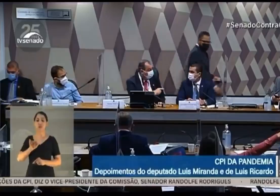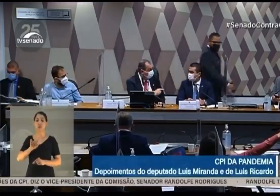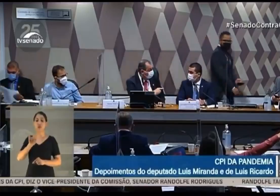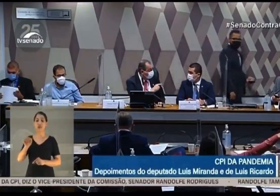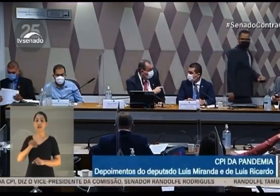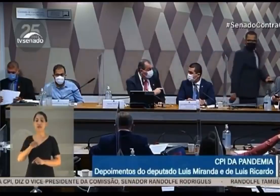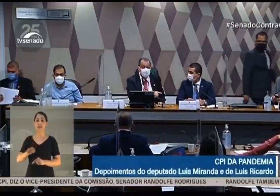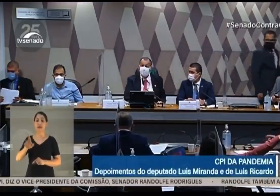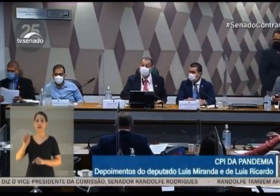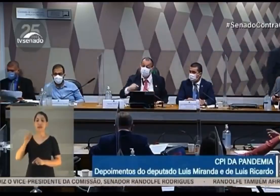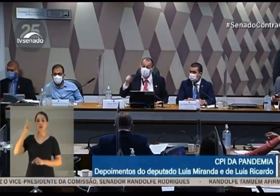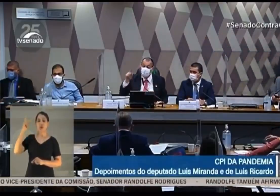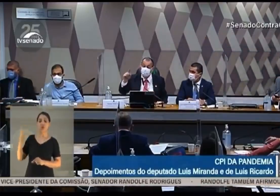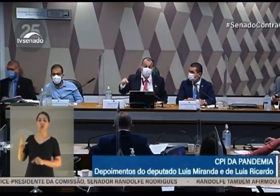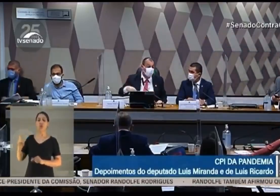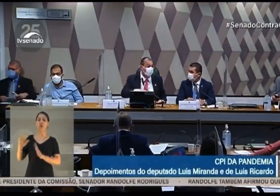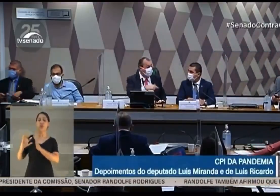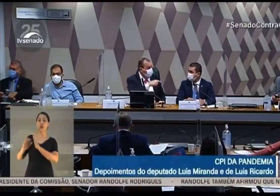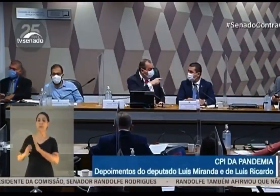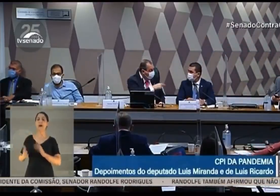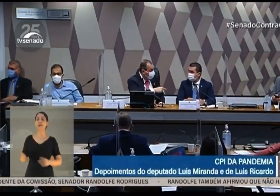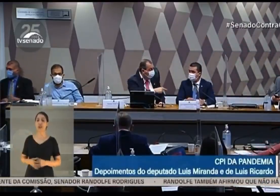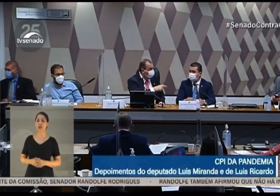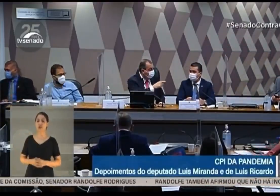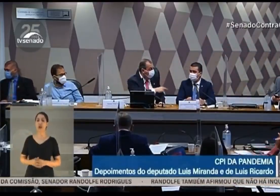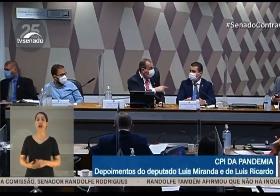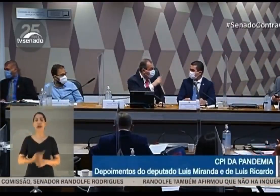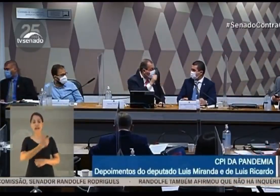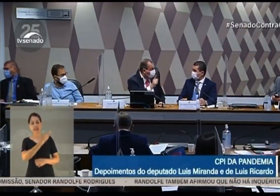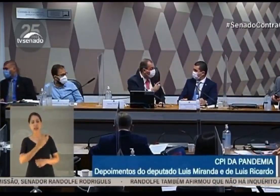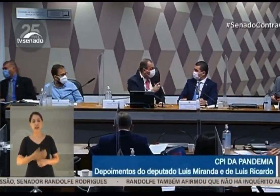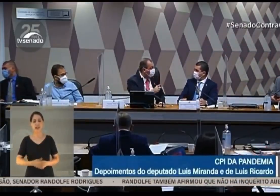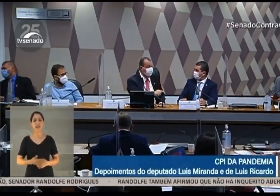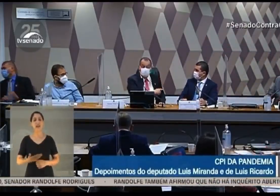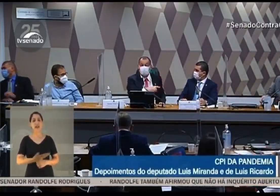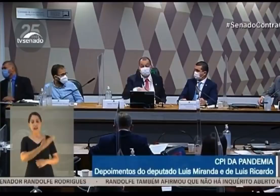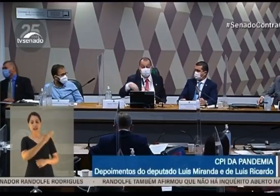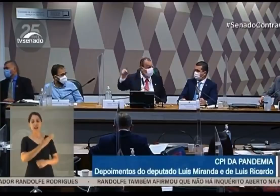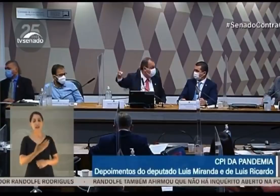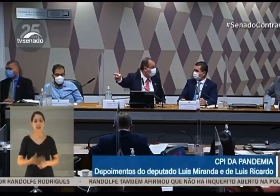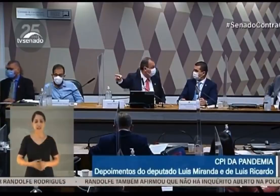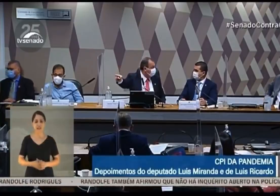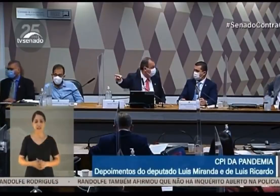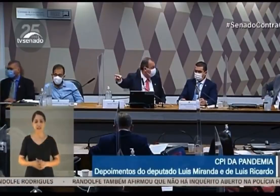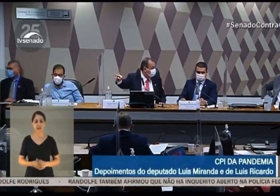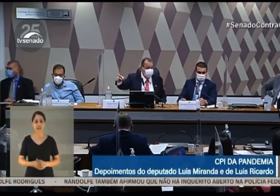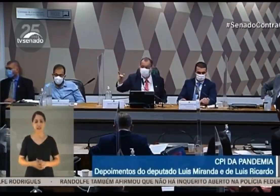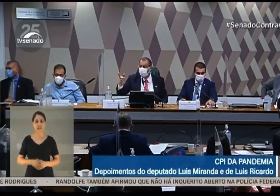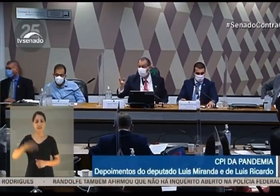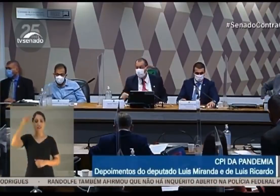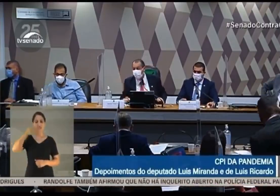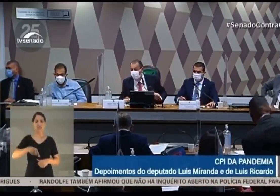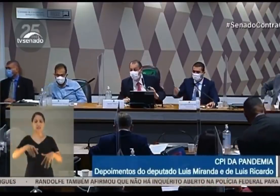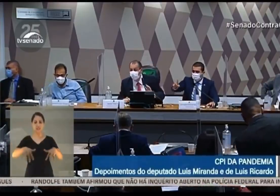DEM, tá certo? Que agora... Se é leviana, é dele, porque ele que botou isso ali. Não, mas agora... ele está fazendo isso de ti. Senhor presidente!